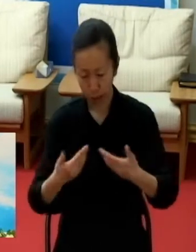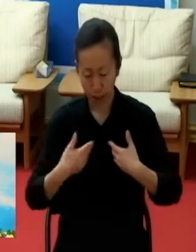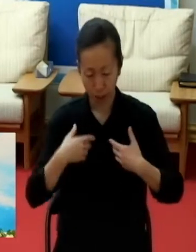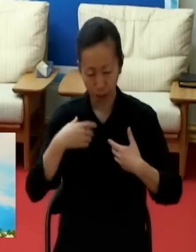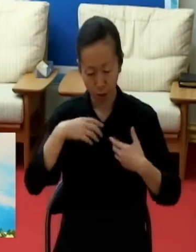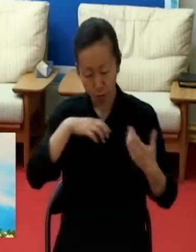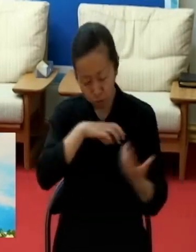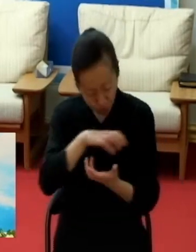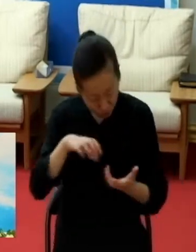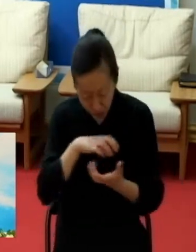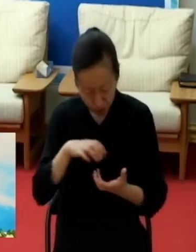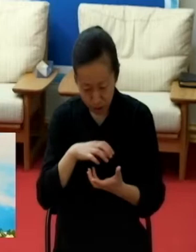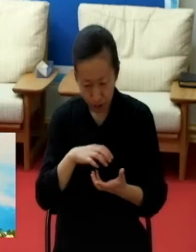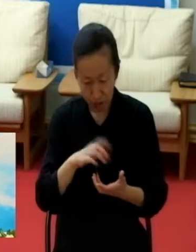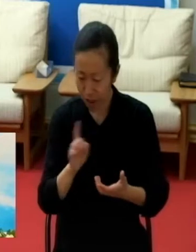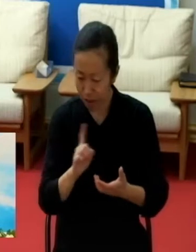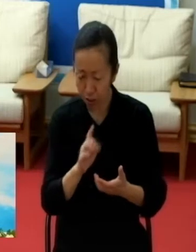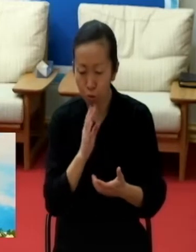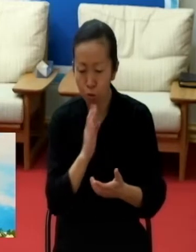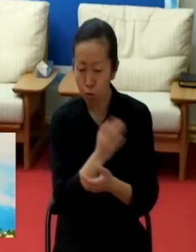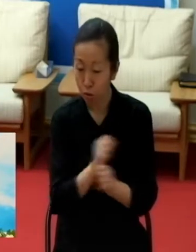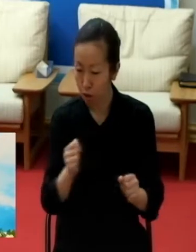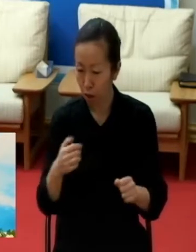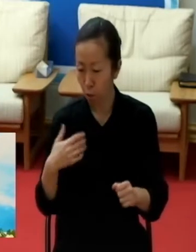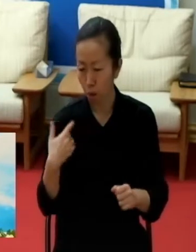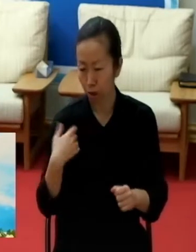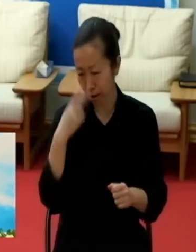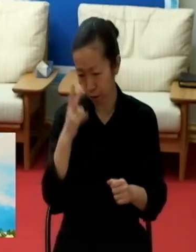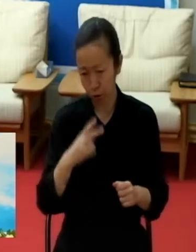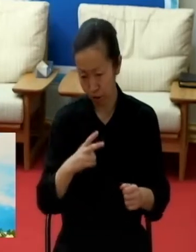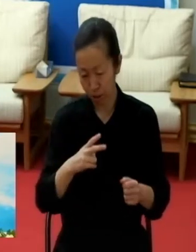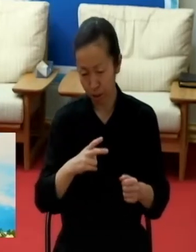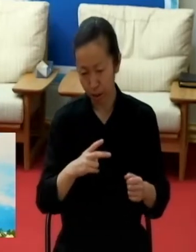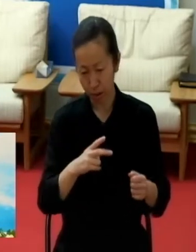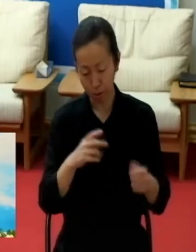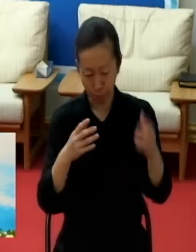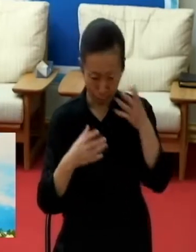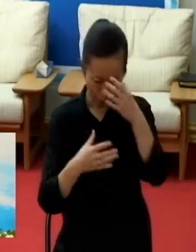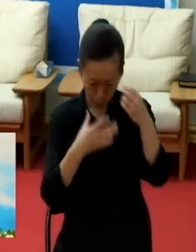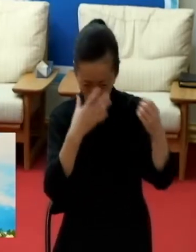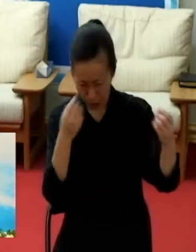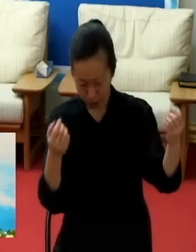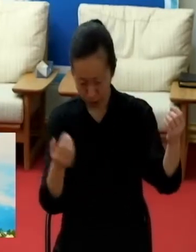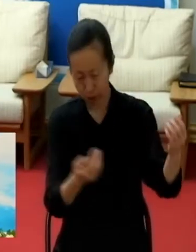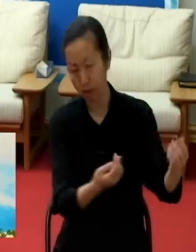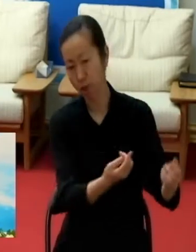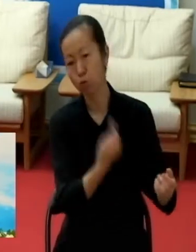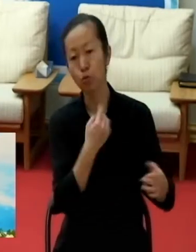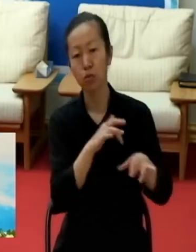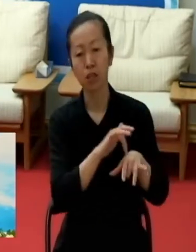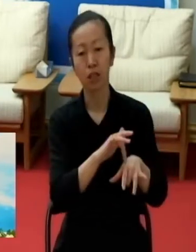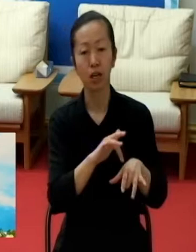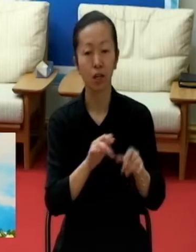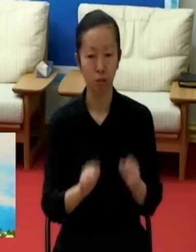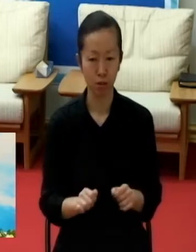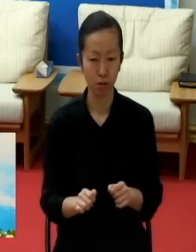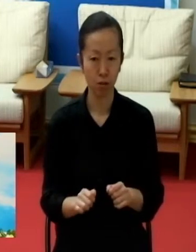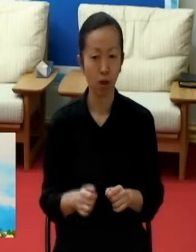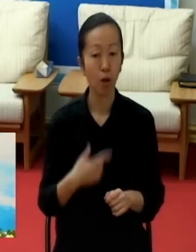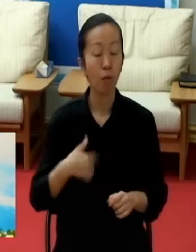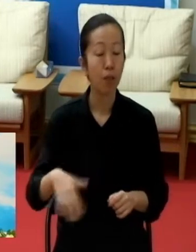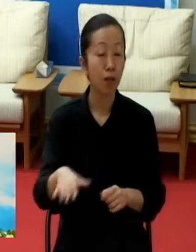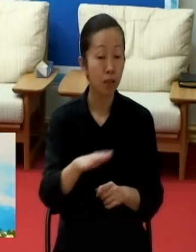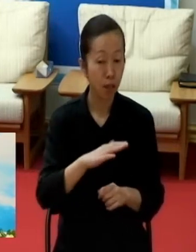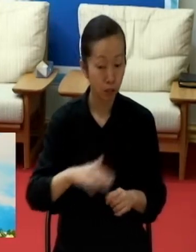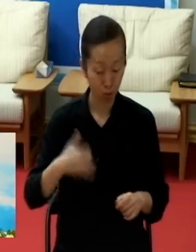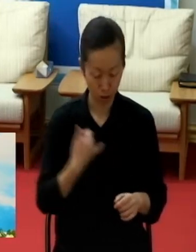にします。 우리 인생도 마찬가지입니다. 今もそうです。 내 인생에 끊임없이 나를 넘어뜨리는 많은 것들이 들어오고 있습니다. 私た